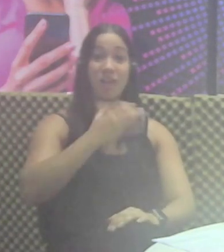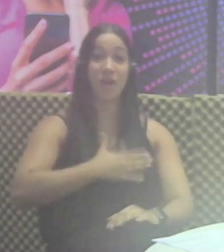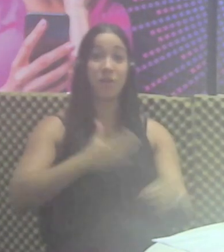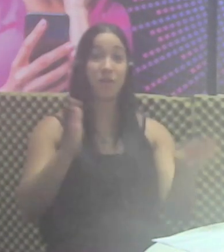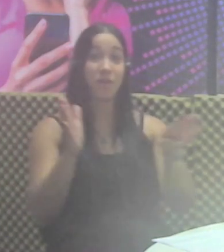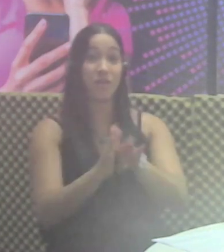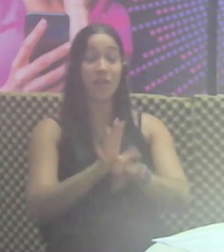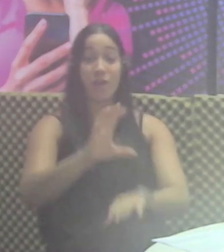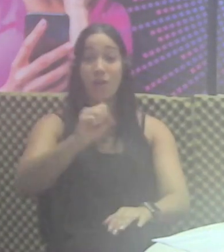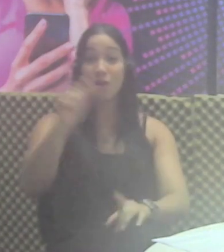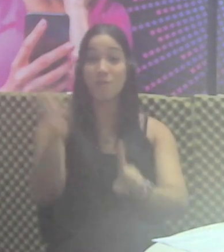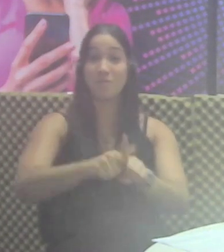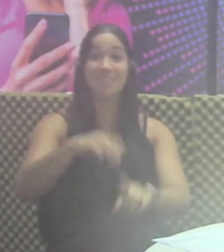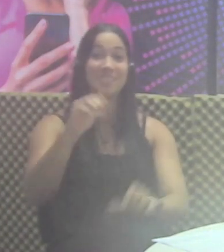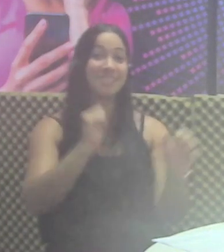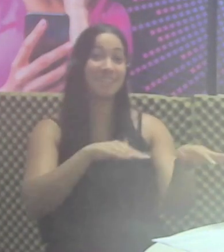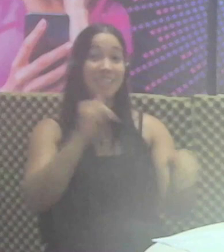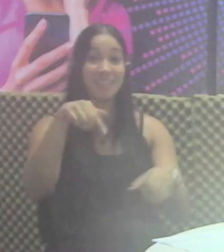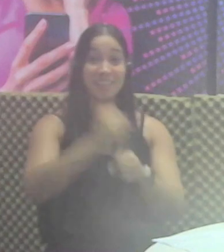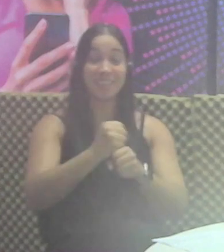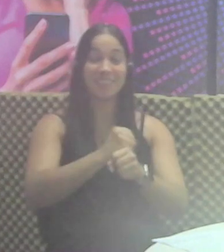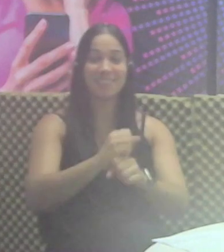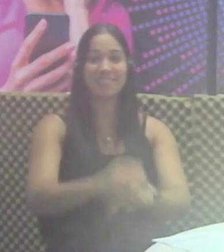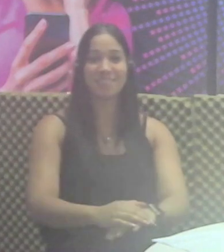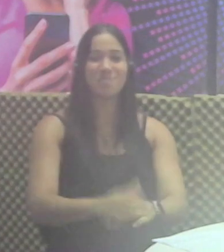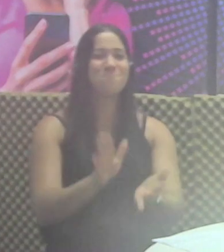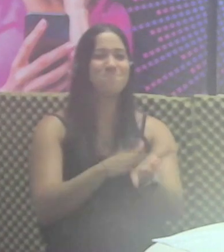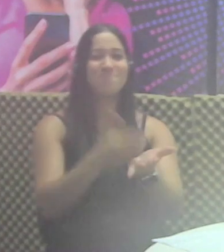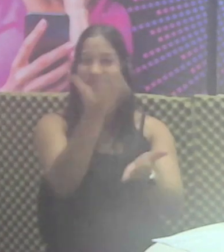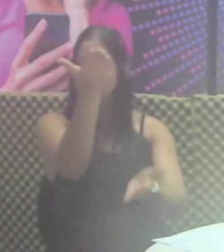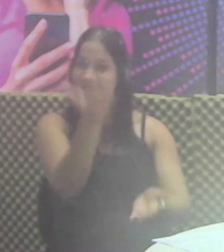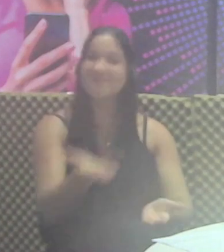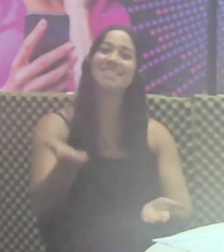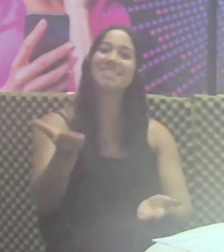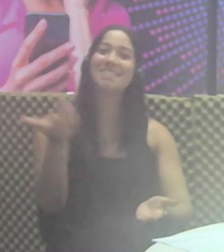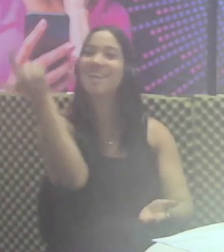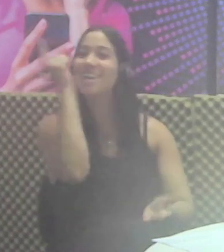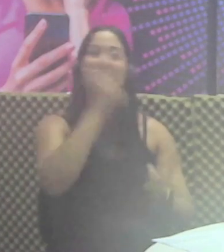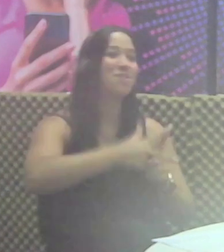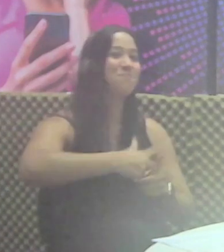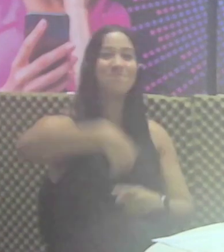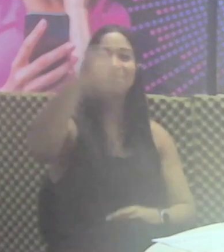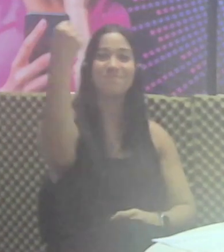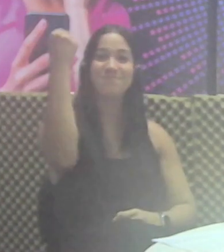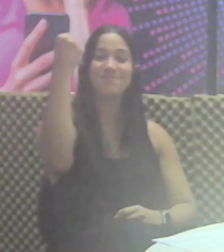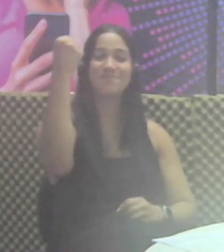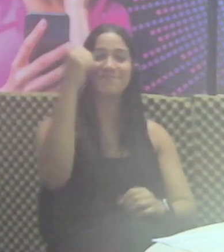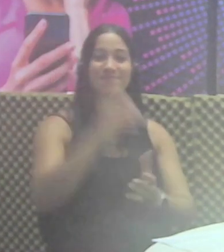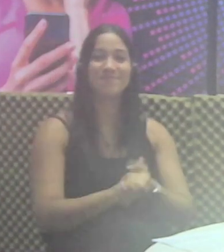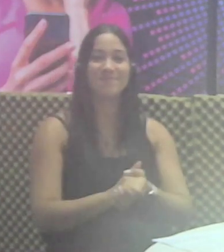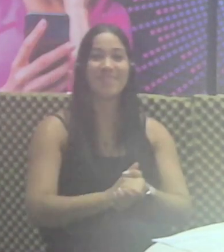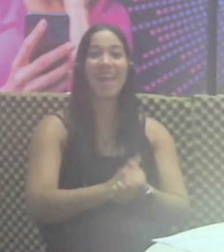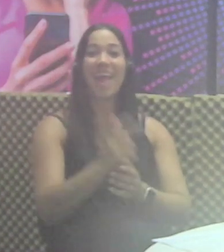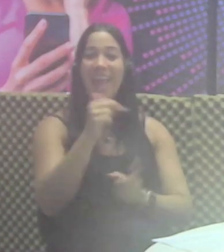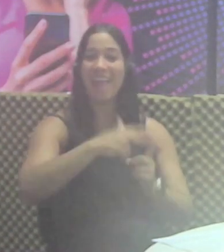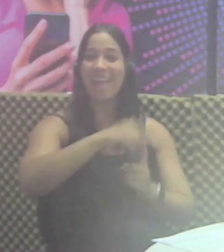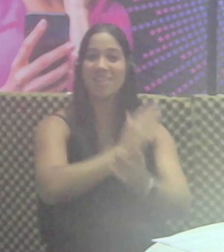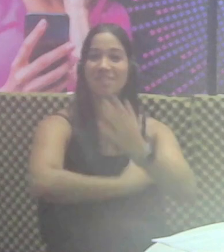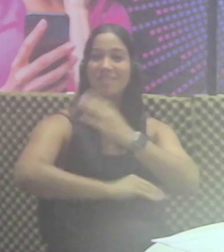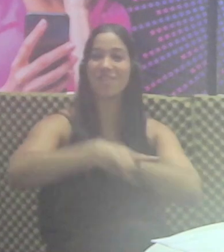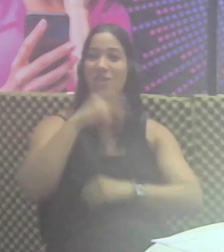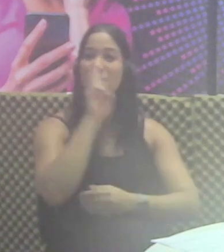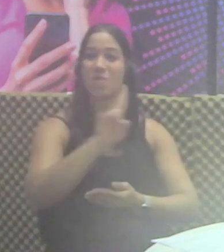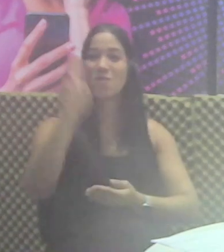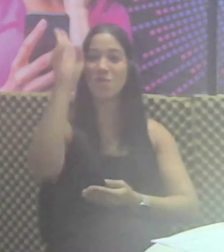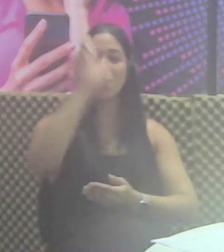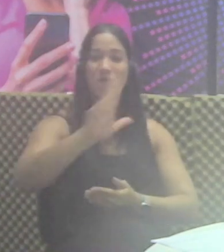e 8 de setembro deste ano. Parabéns, Rodrigo Parreira, por mais essa conquista. É o paraatletismo levando o nome de